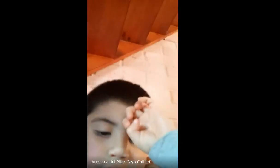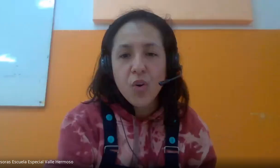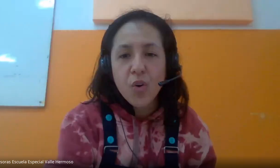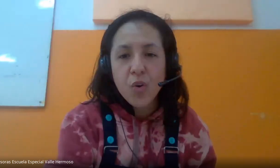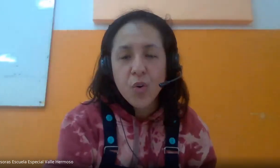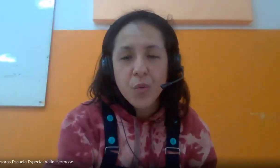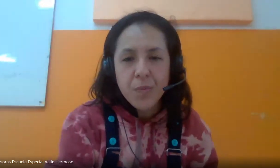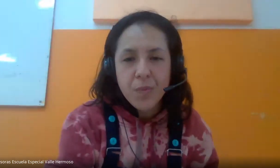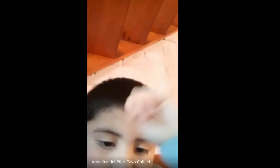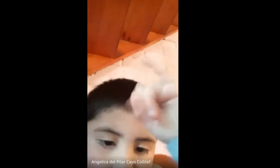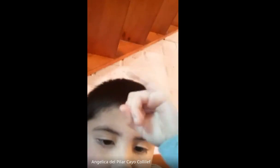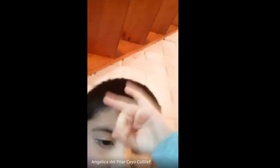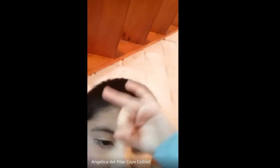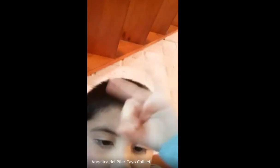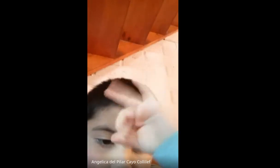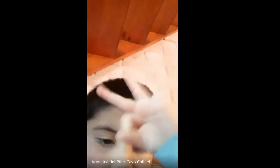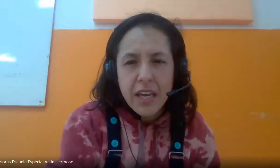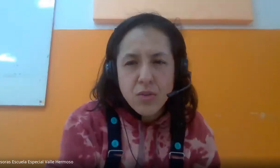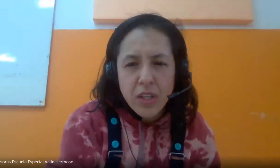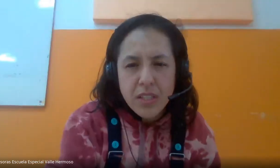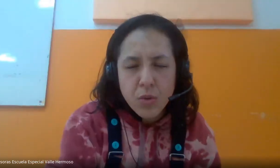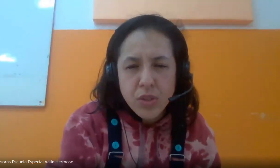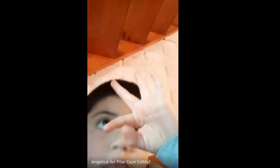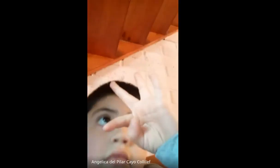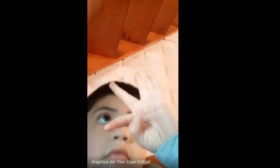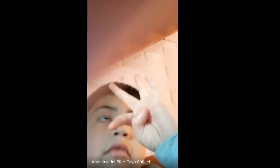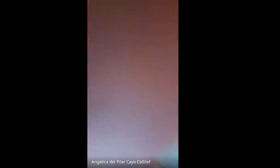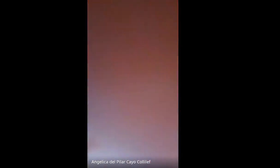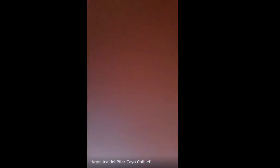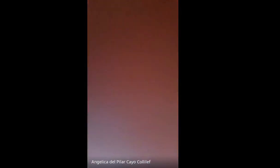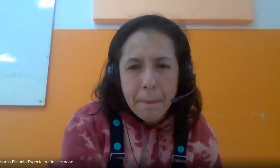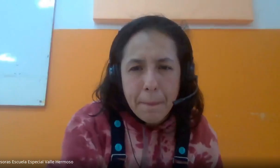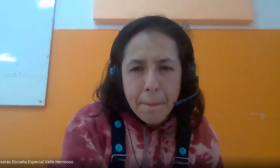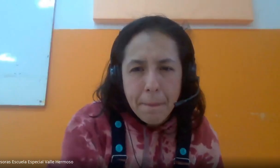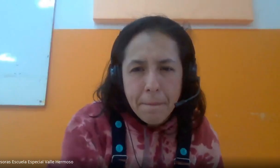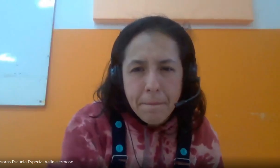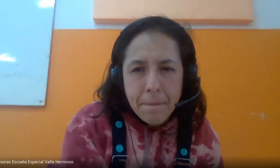Silencio. Te voy a silenciar ahí, Alonso, que se escucha un golpe.